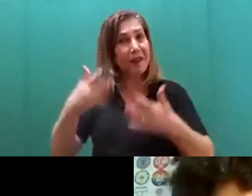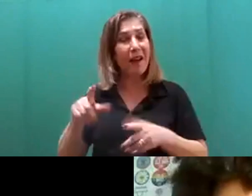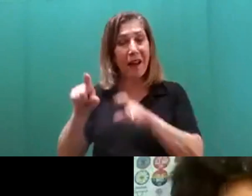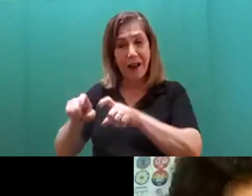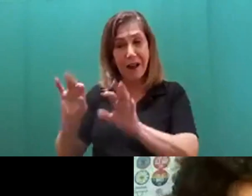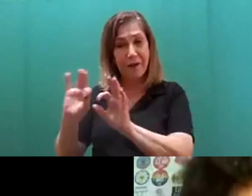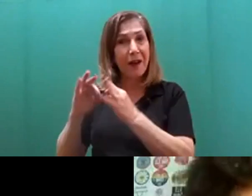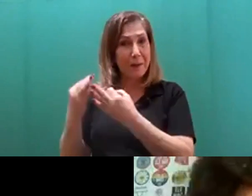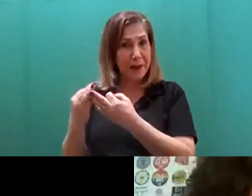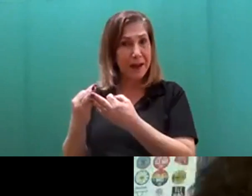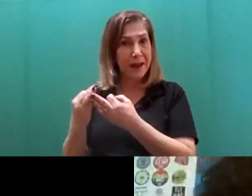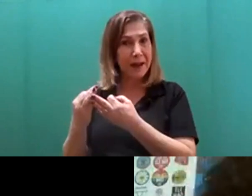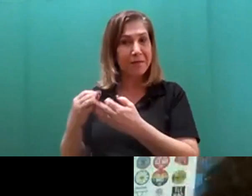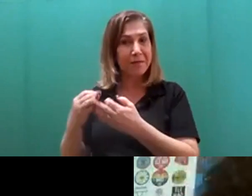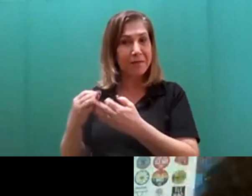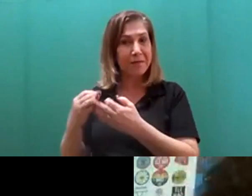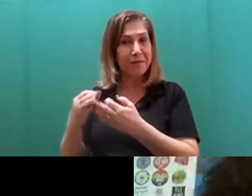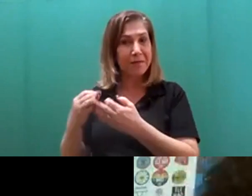alguém escreveu aí no chat.